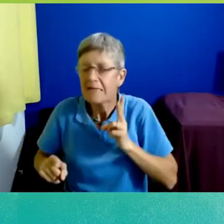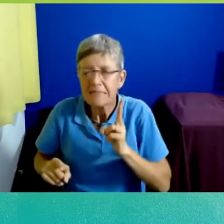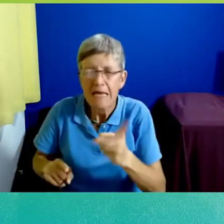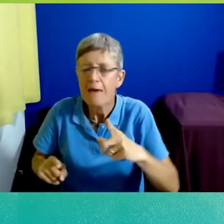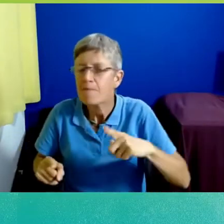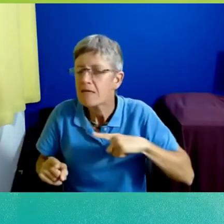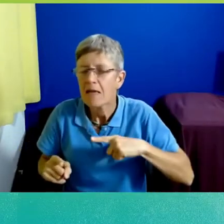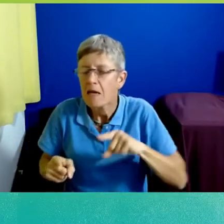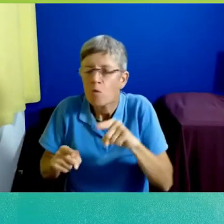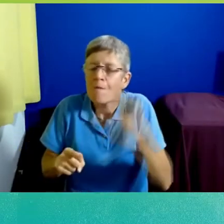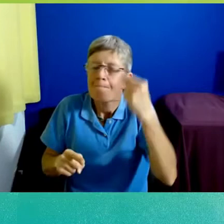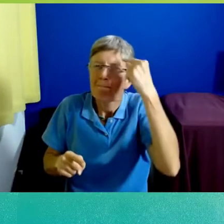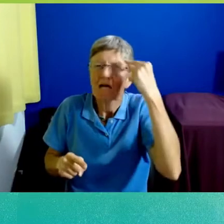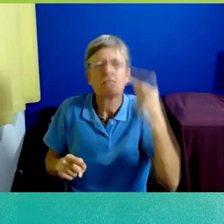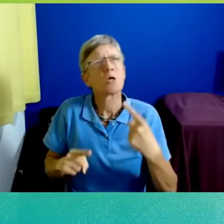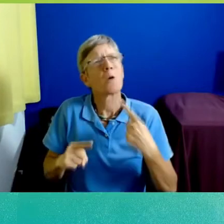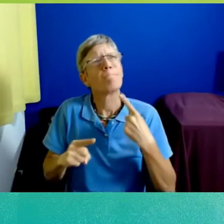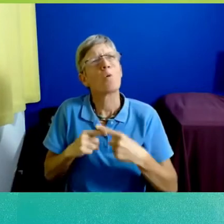aquela produção.